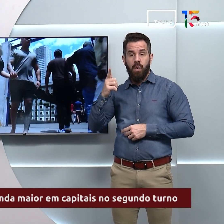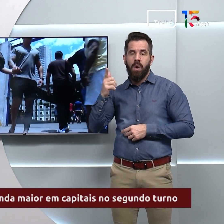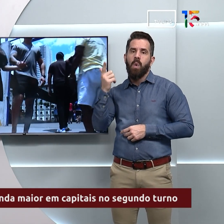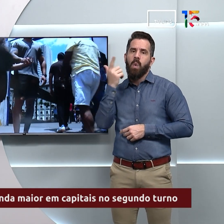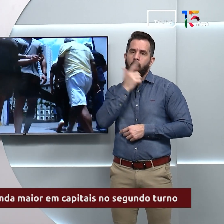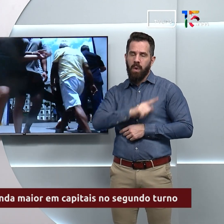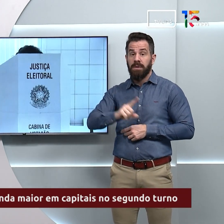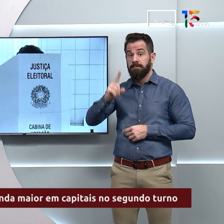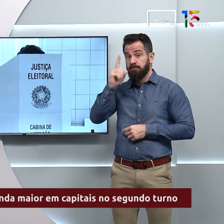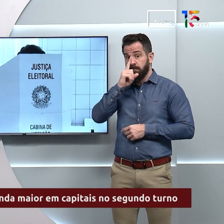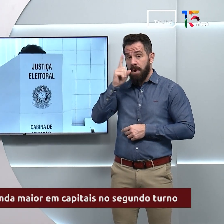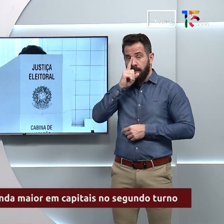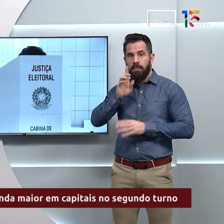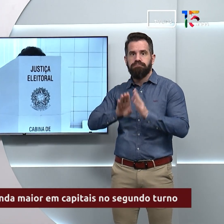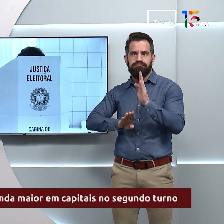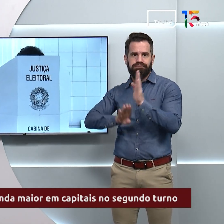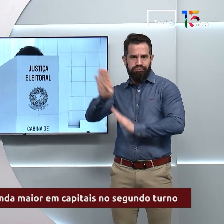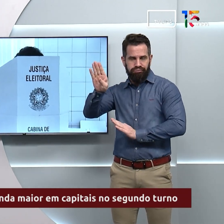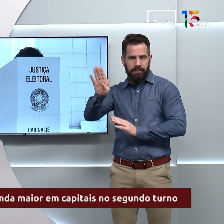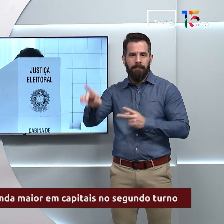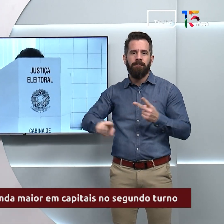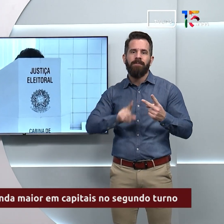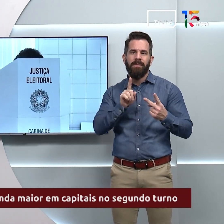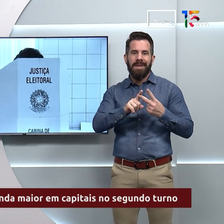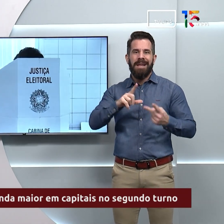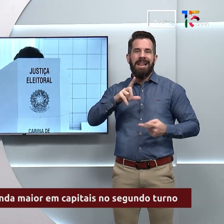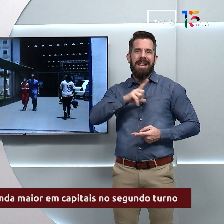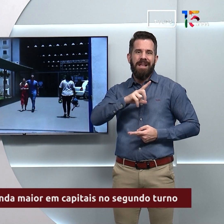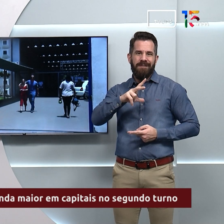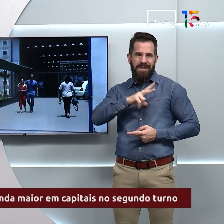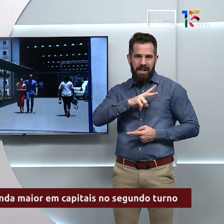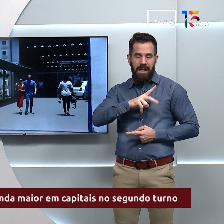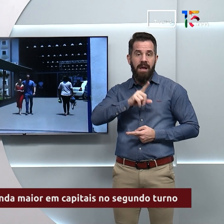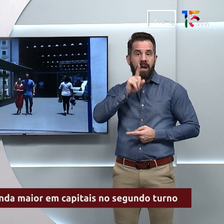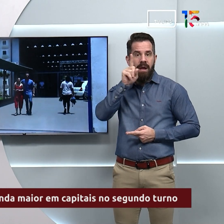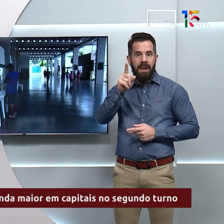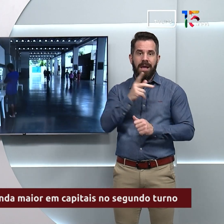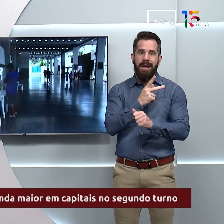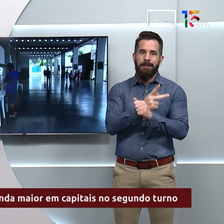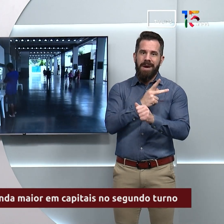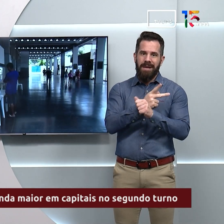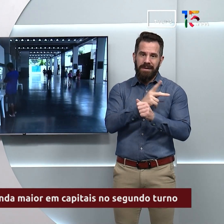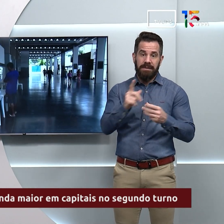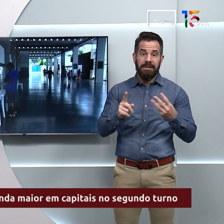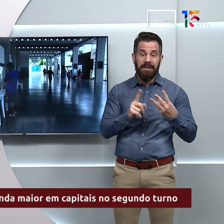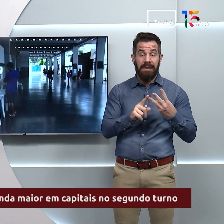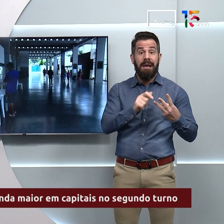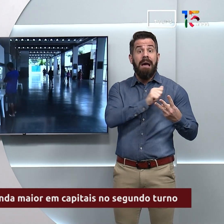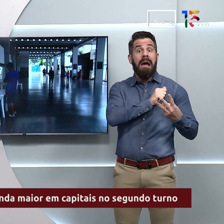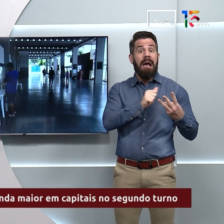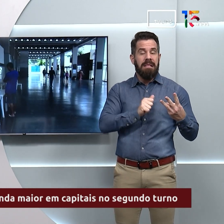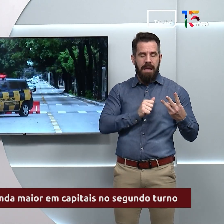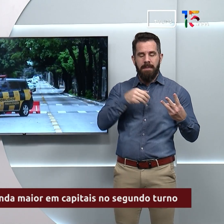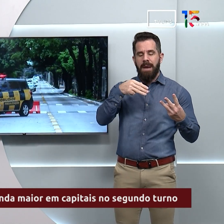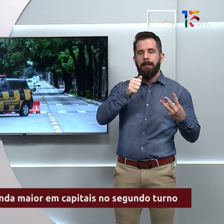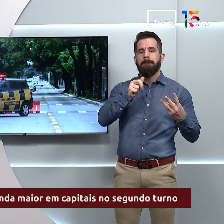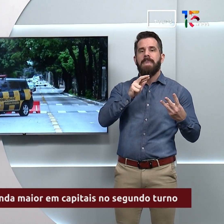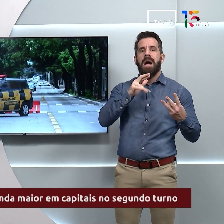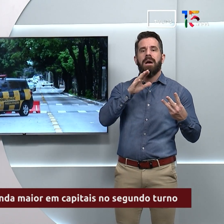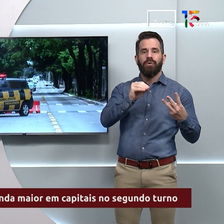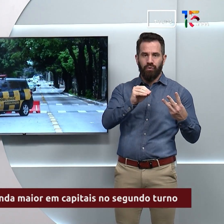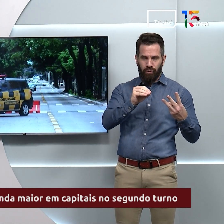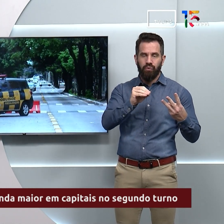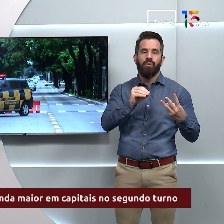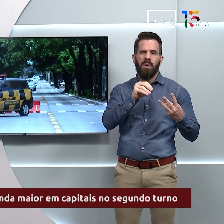Brasil. A Aparecida de Goiânia elegeu Leandro Vilela, do MDB. Em Anápolis, o candidato eleito foi Márcio Correia, do